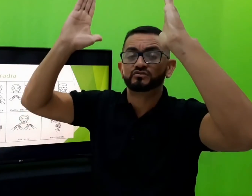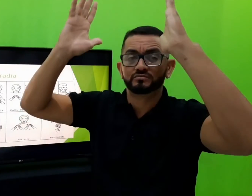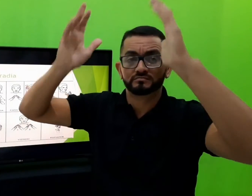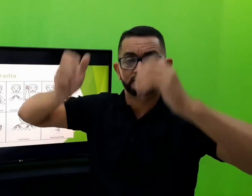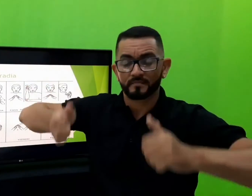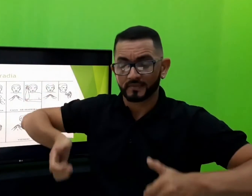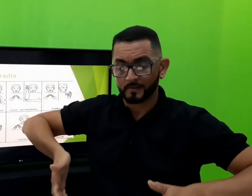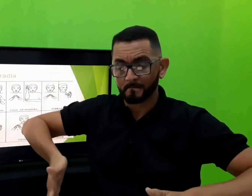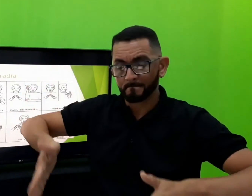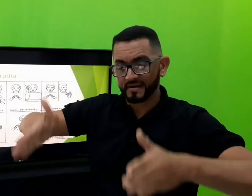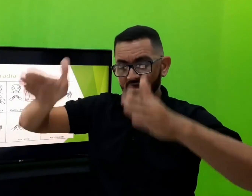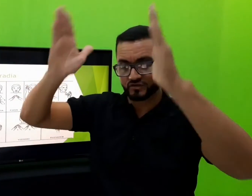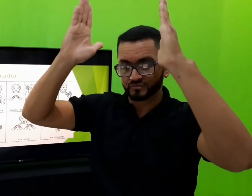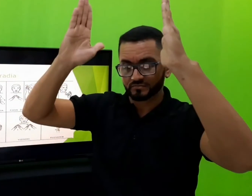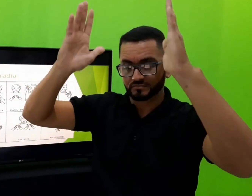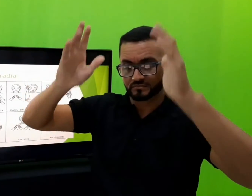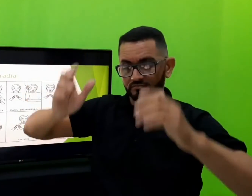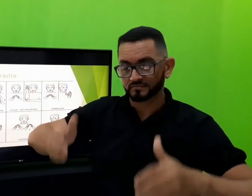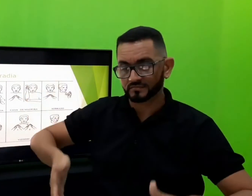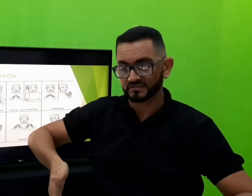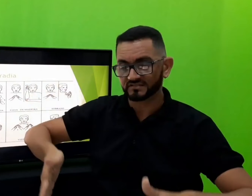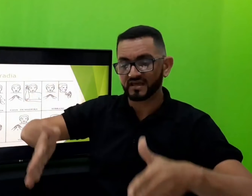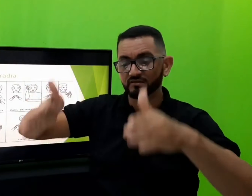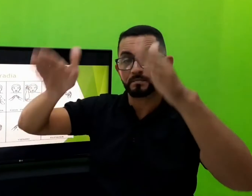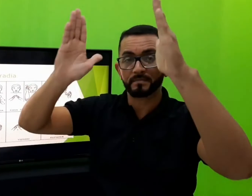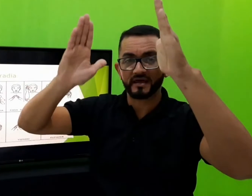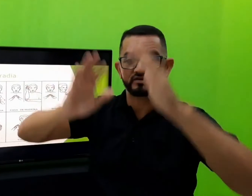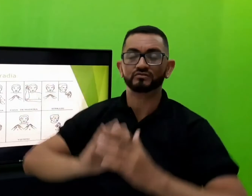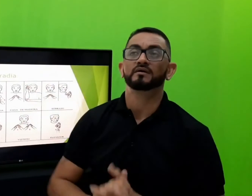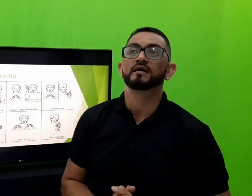Prédio. Prédio. Certo? Prédio.